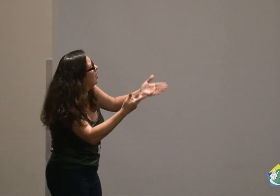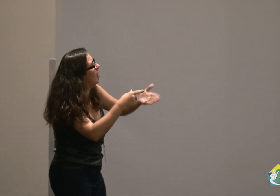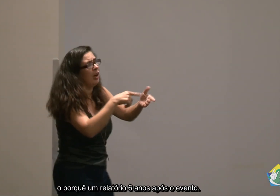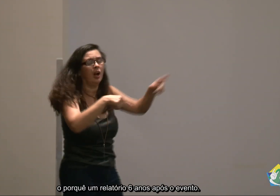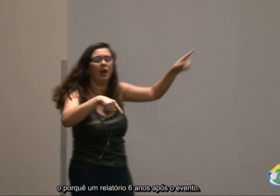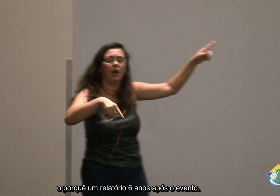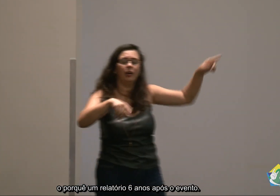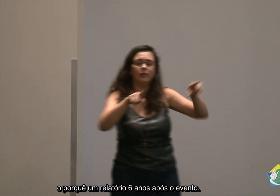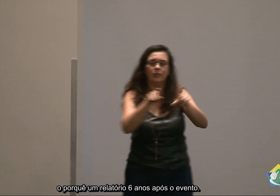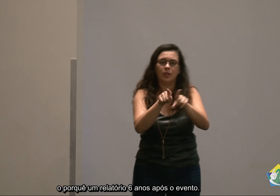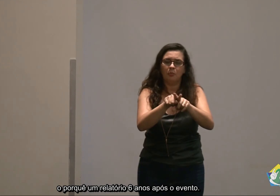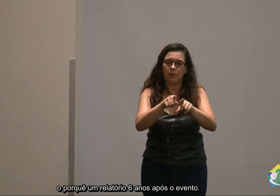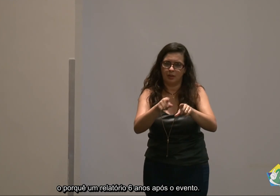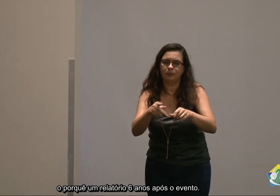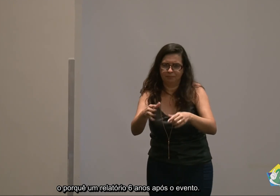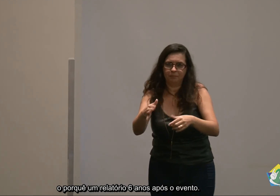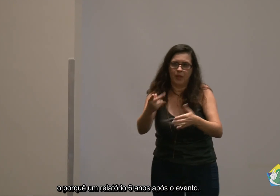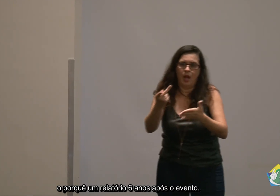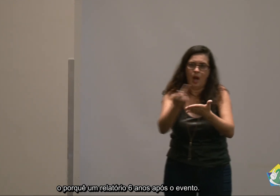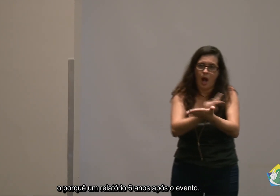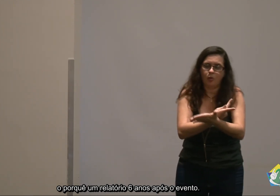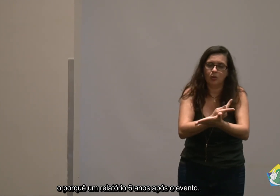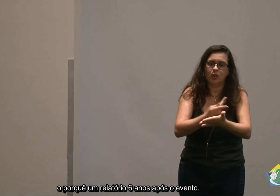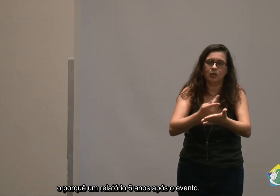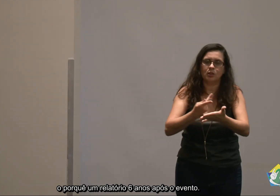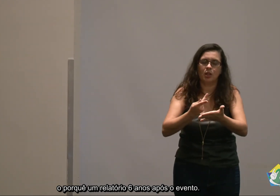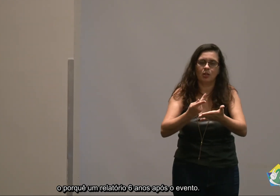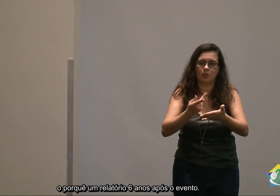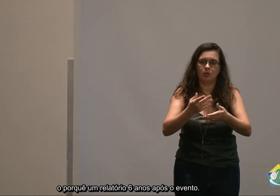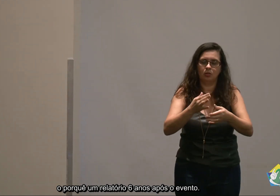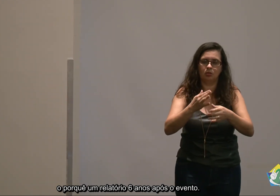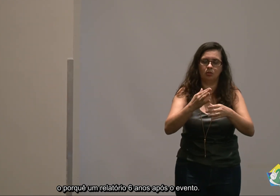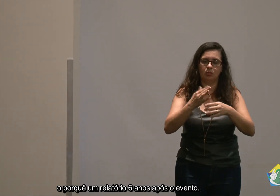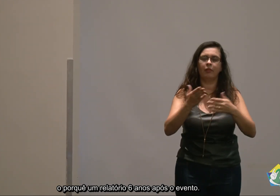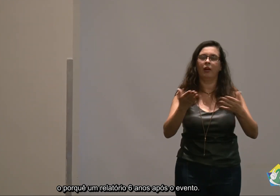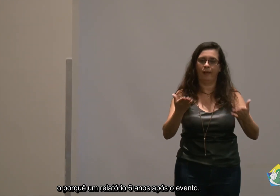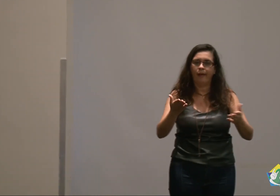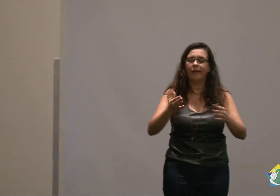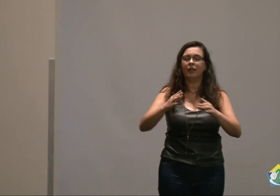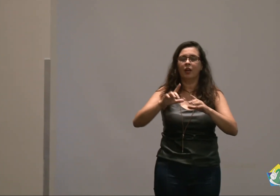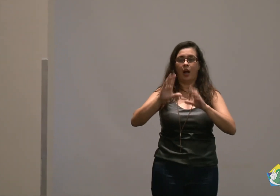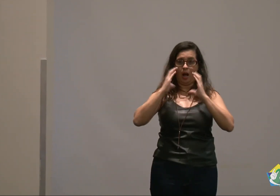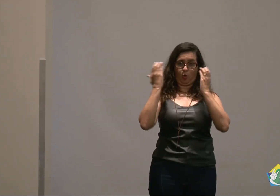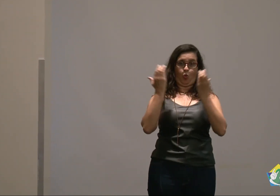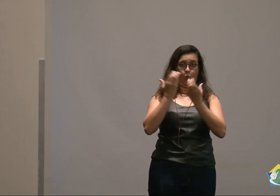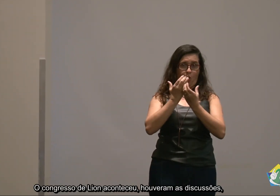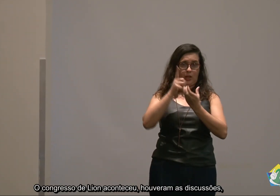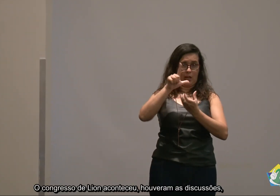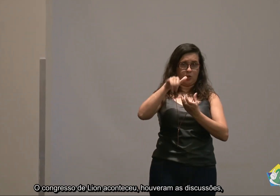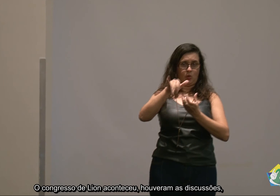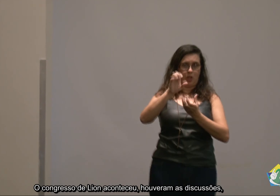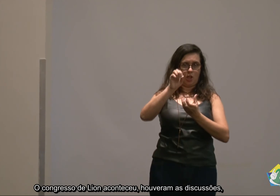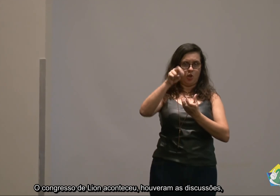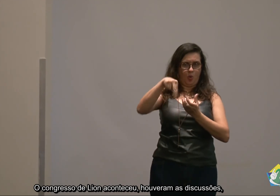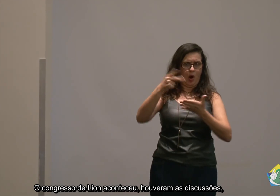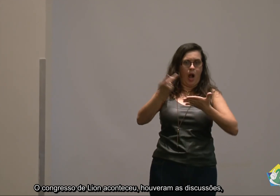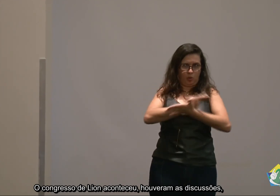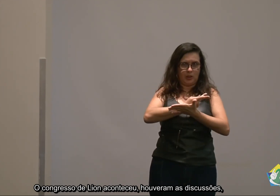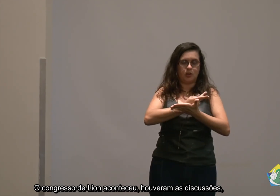o porquê um relatório seis anos após o evento o congresso de Lyon